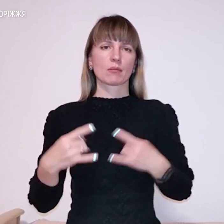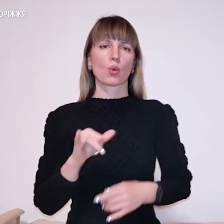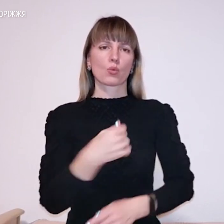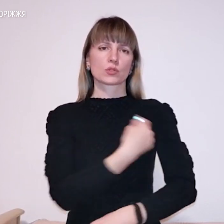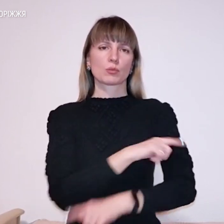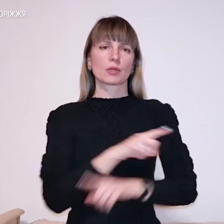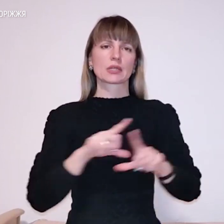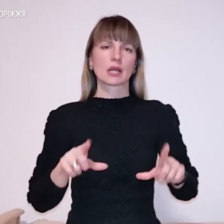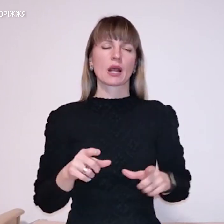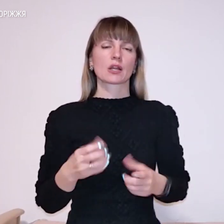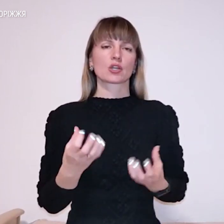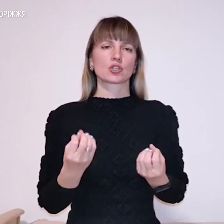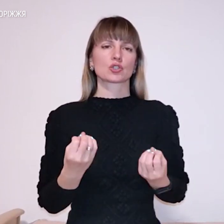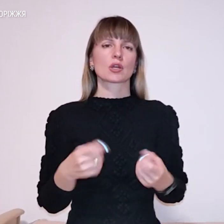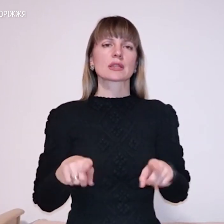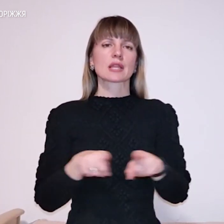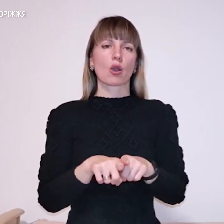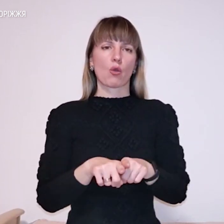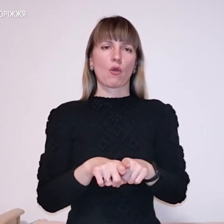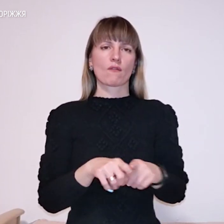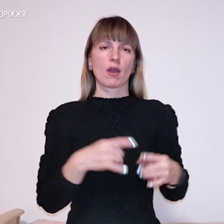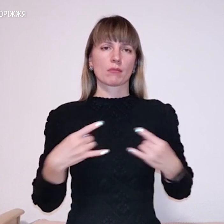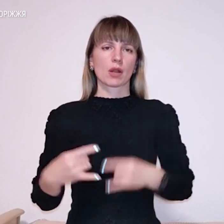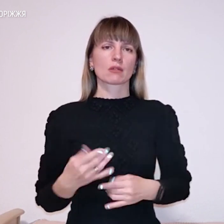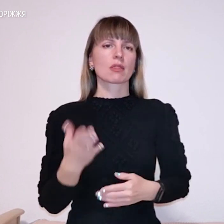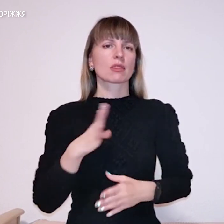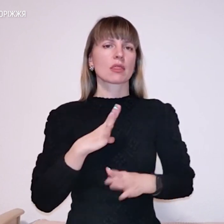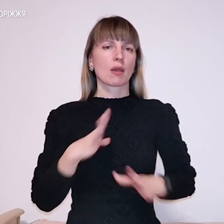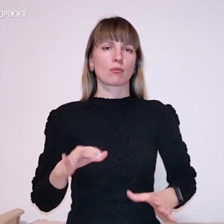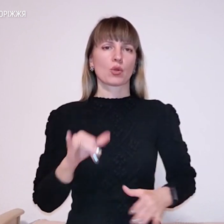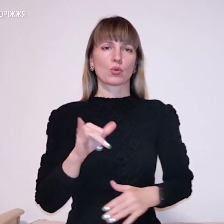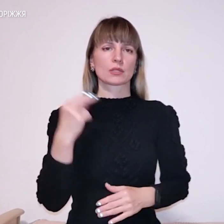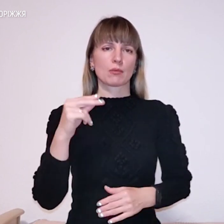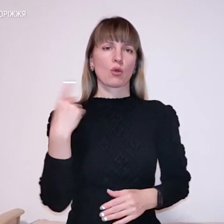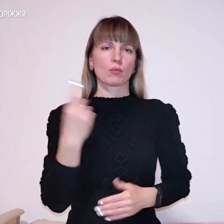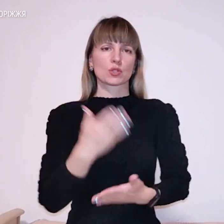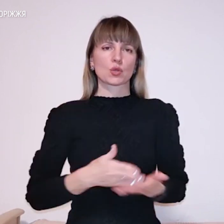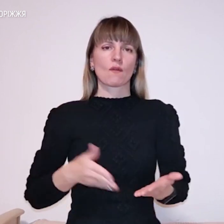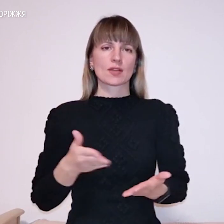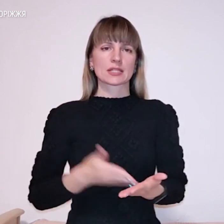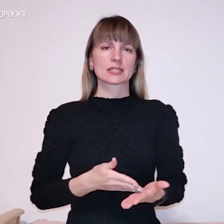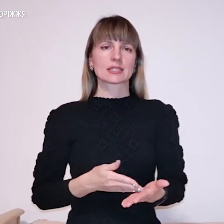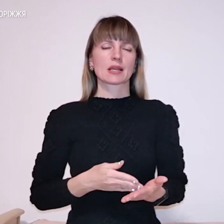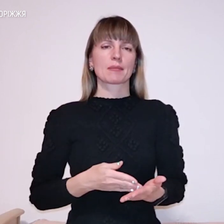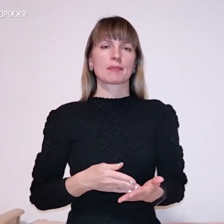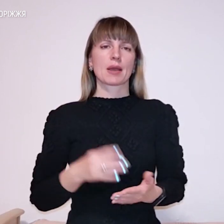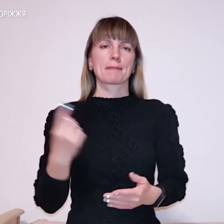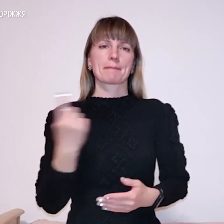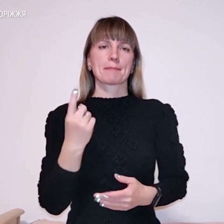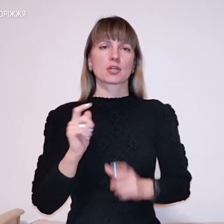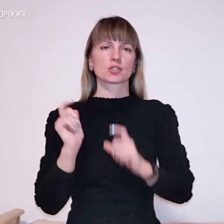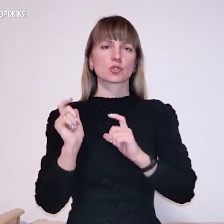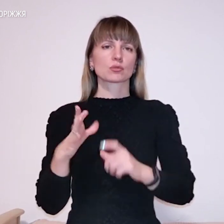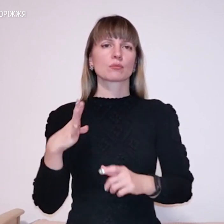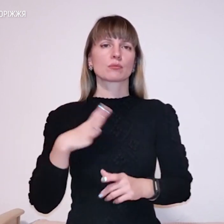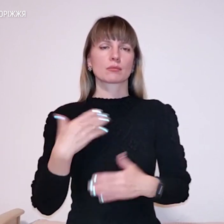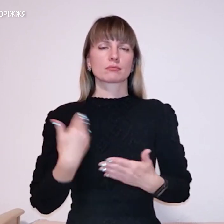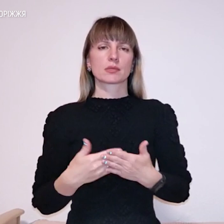шпиталі. До речі, такого апарату не було у Запорізькій області взагалі. Отже, перший вантаж був приблизно вартістю